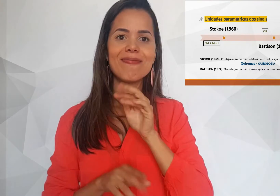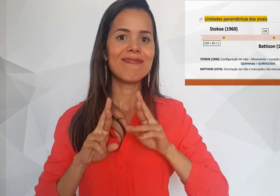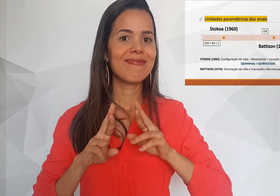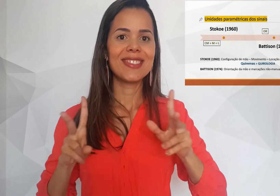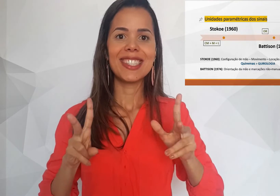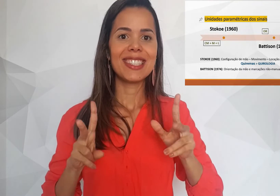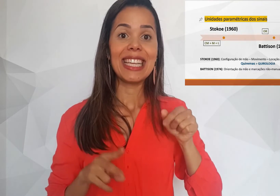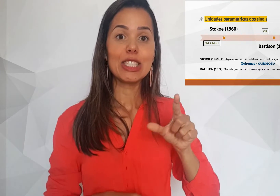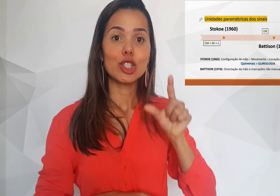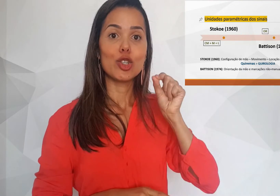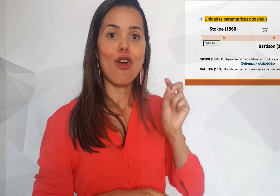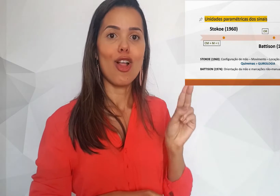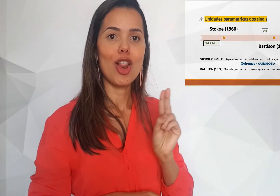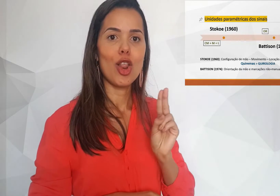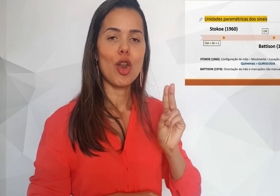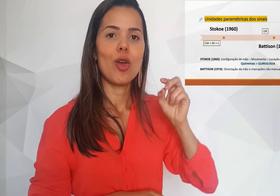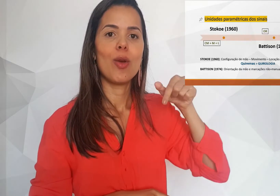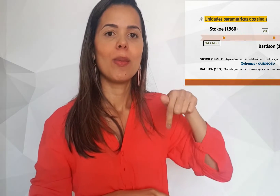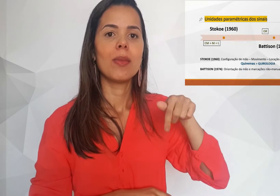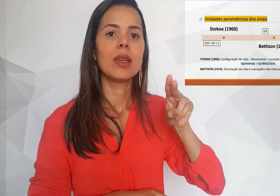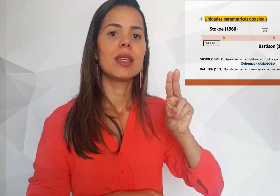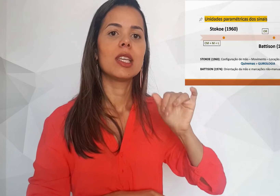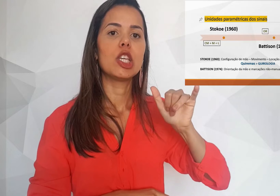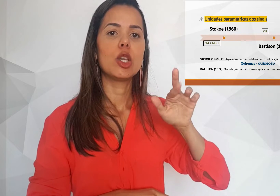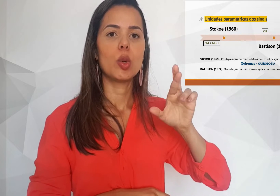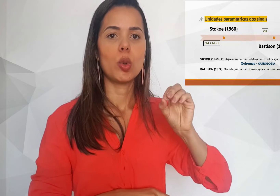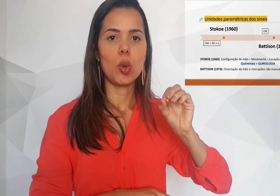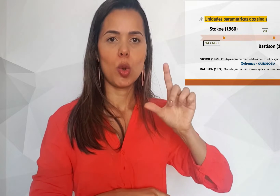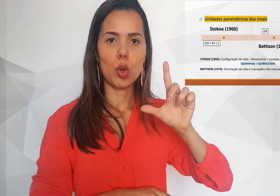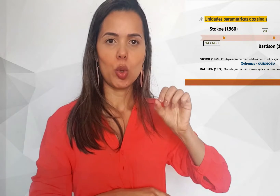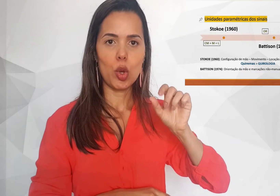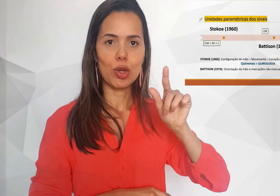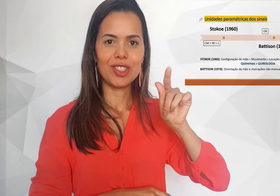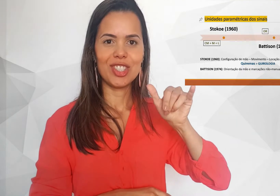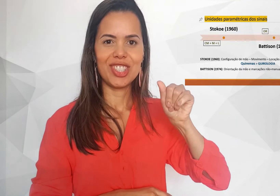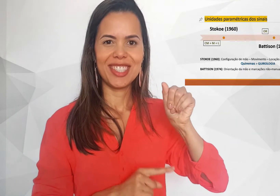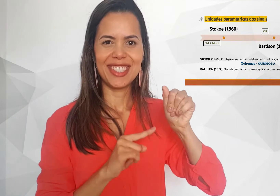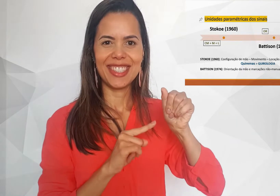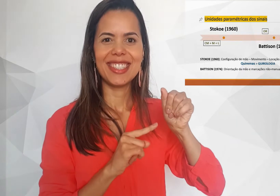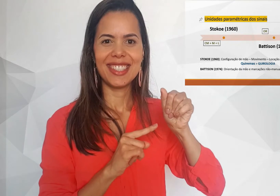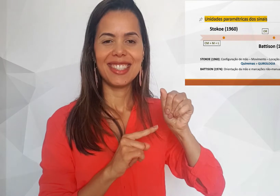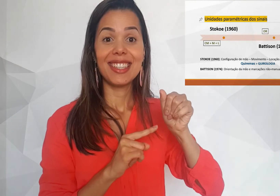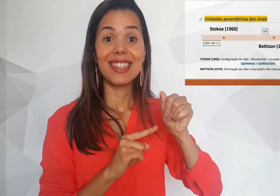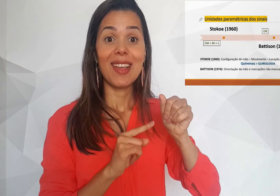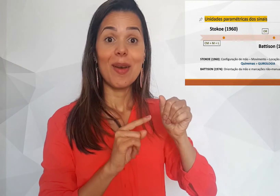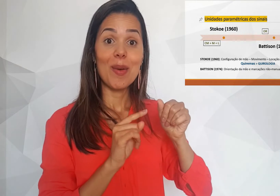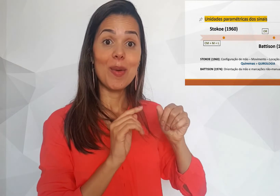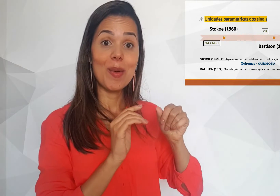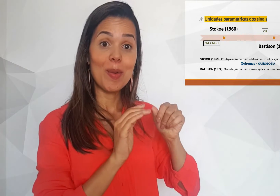fonologia em si, ou o uso do mesmo termo. O Stockel opta por fazer o uso do termo quirologia, tá? Então, nos trabalhos do